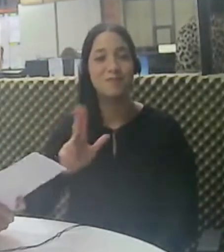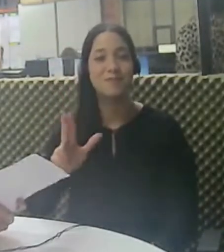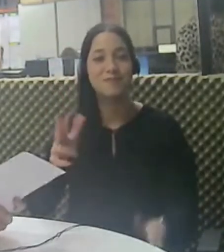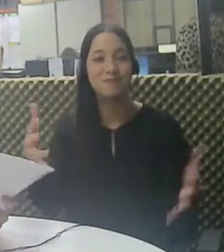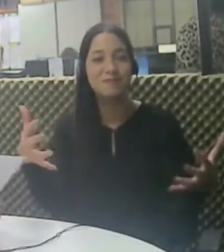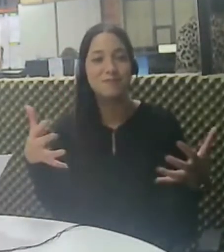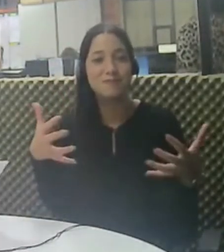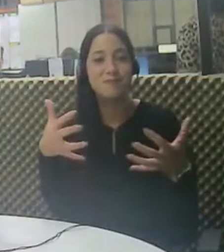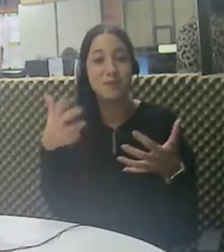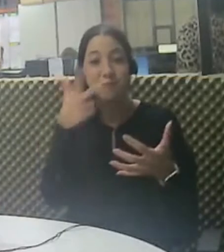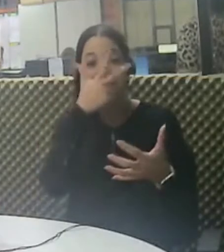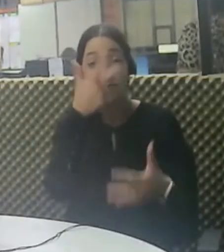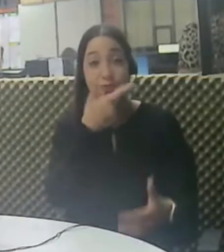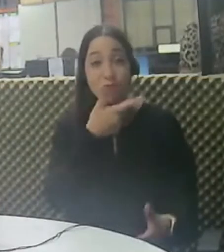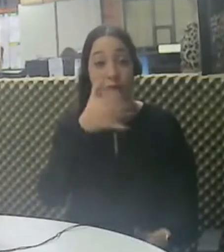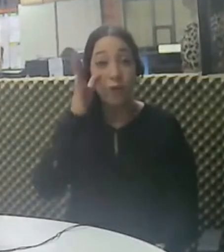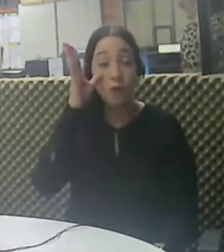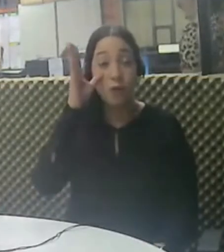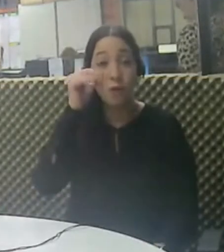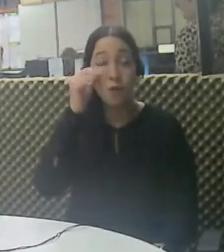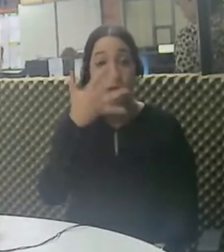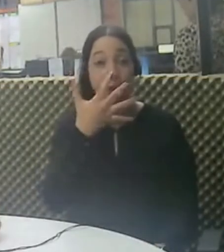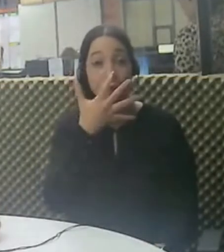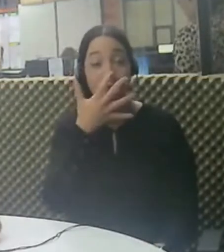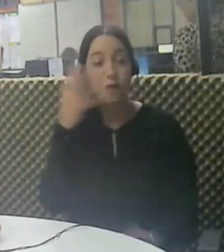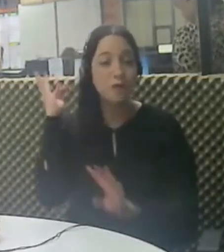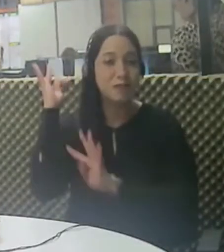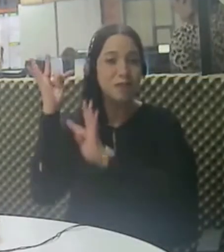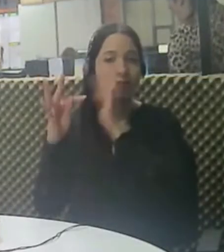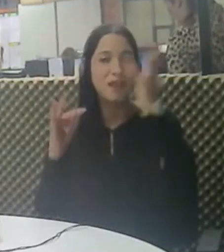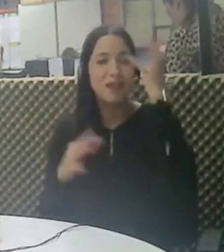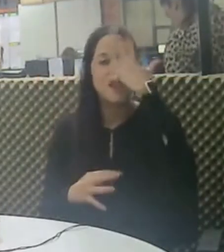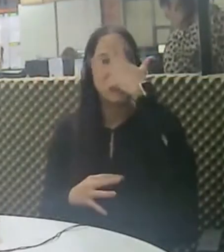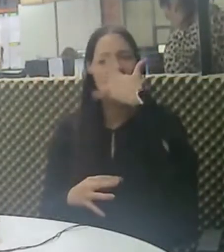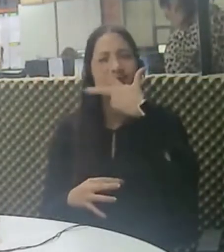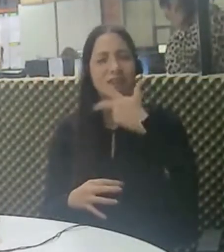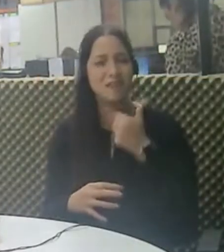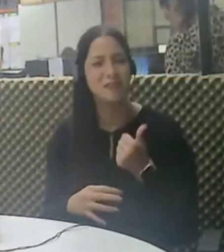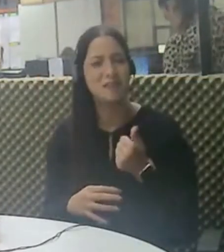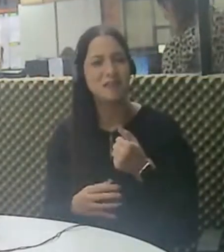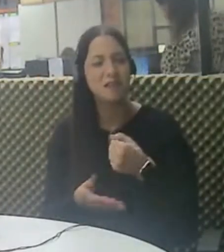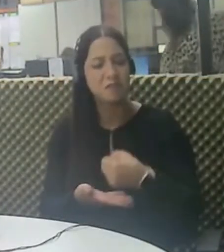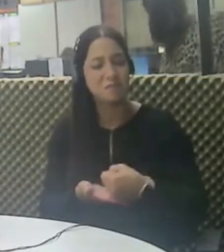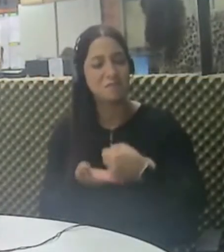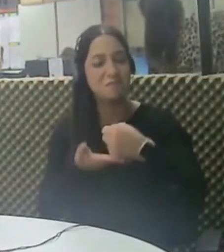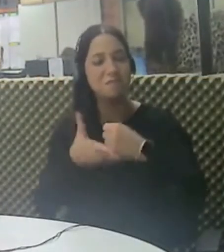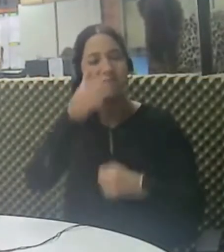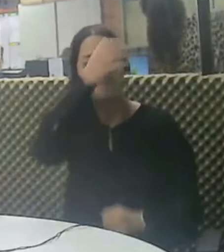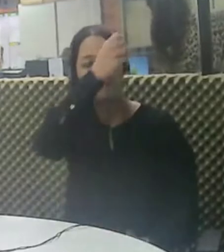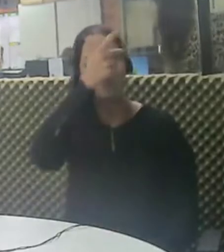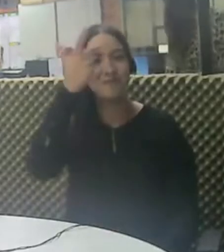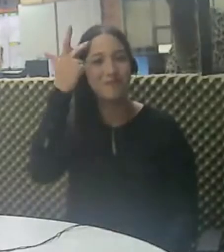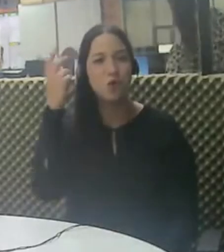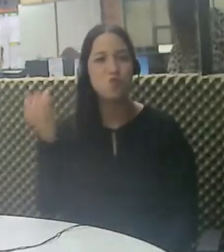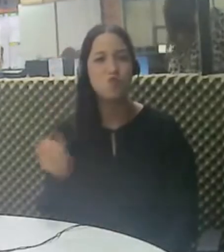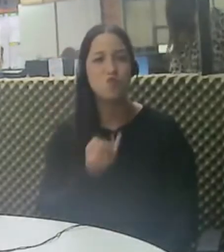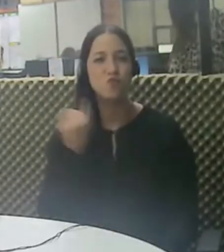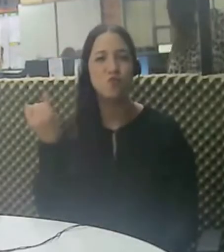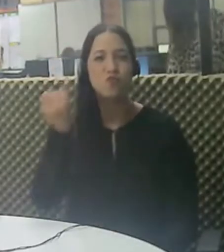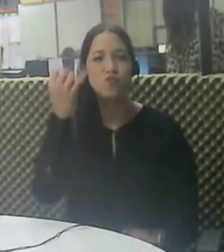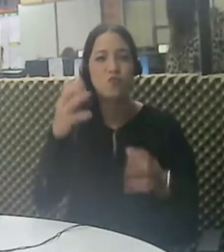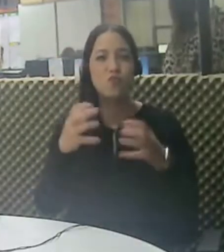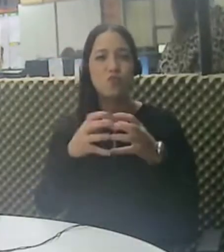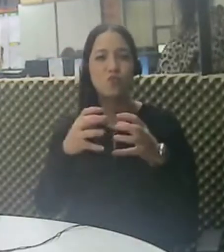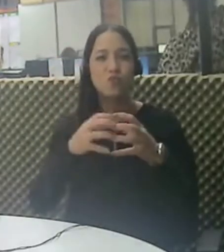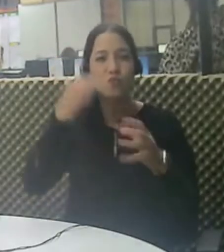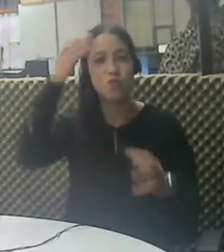perto o público, para essa cultura, essa tradição que é muito linda. E o apoio da prefeitura é muito importante para o Congado, para